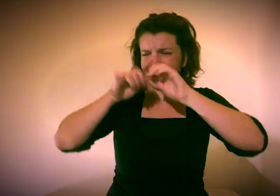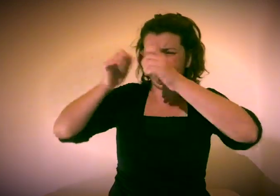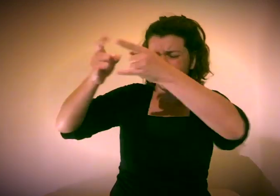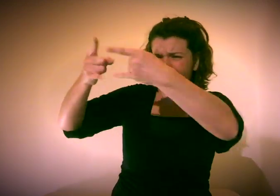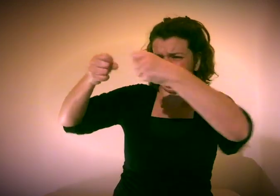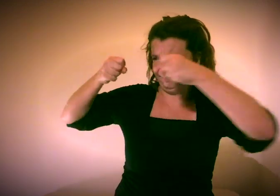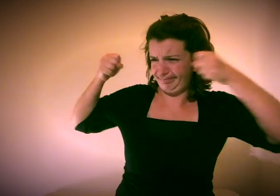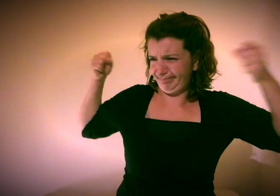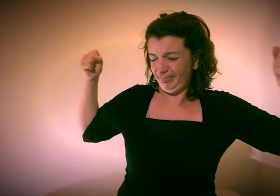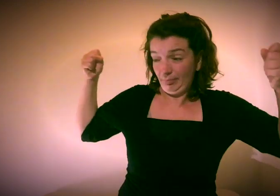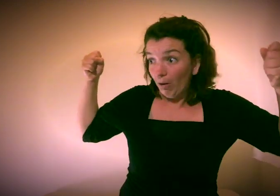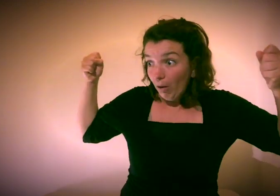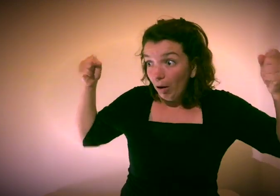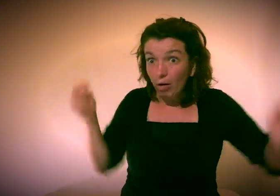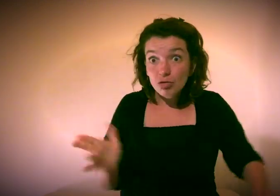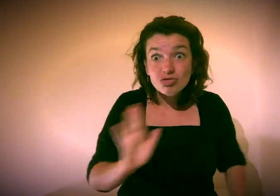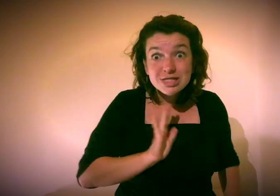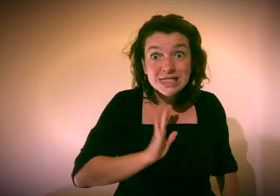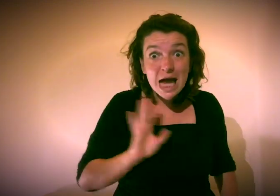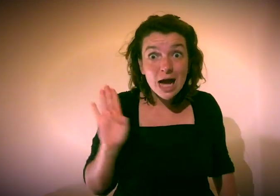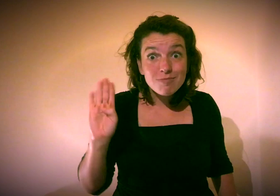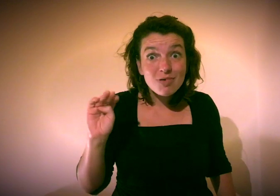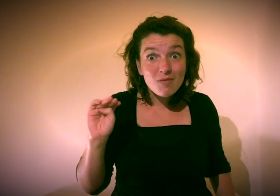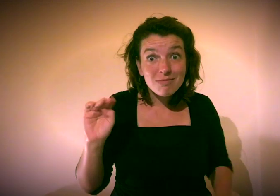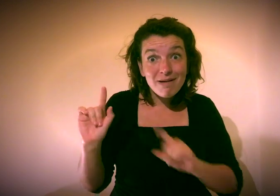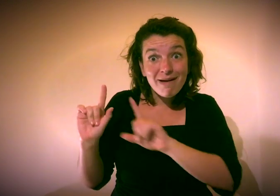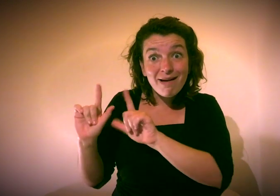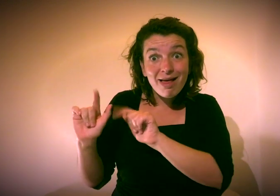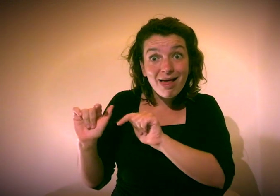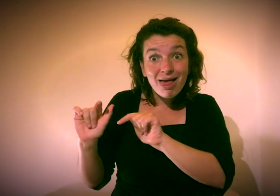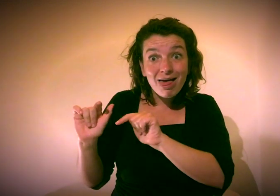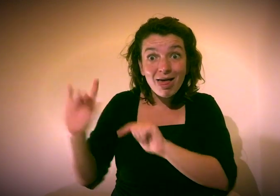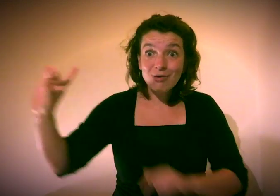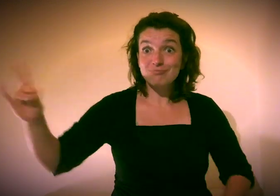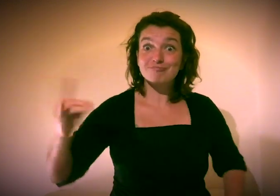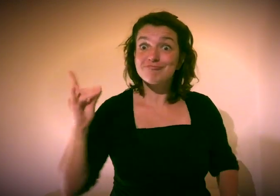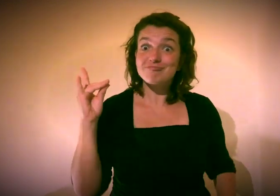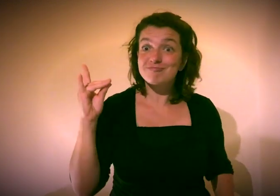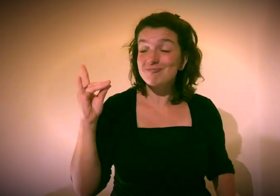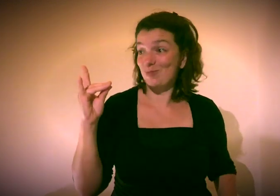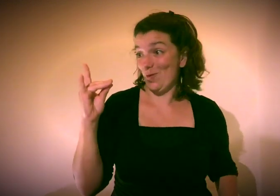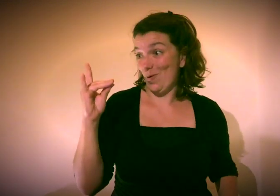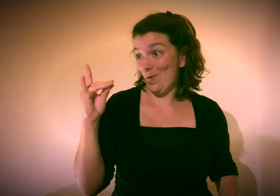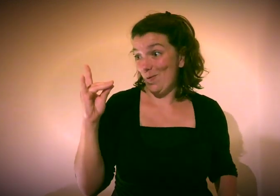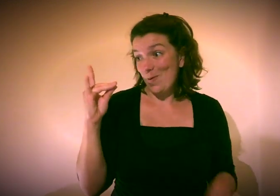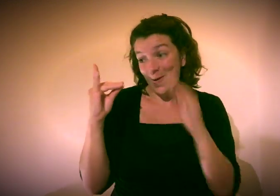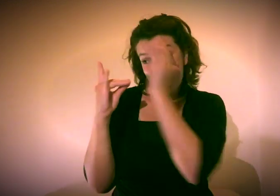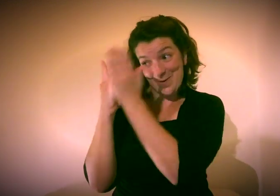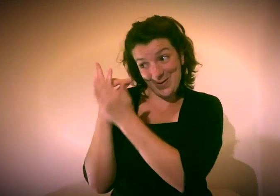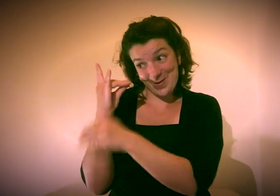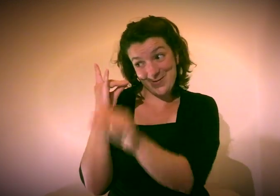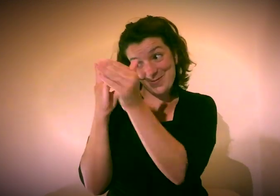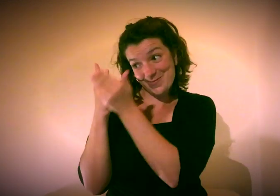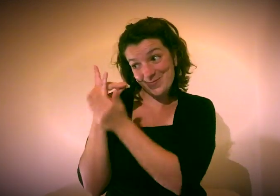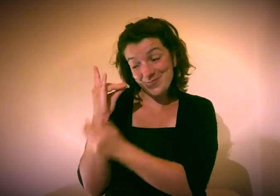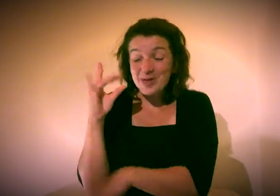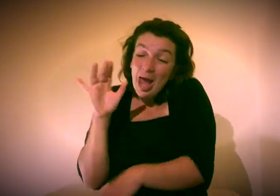Le chien bleu était là. Elle sauta dans le jardin pour le rejoindre. Chien bleu revint tous